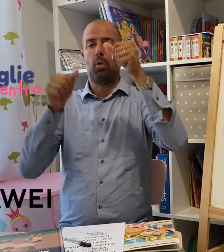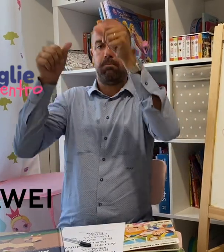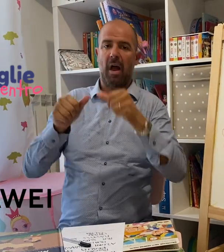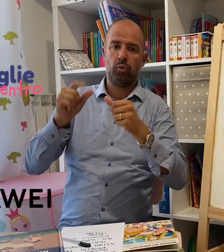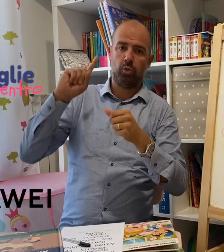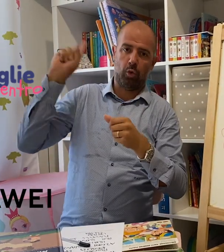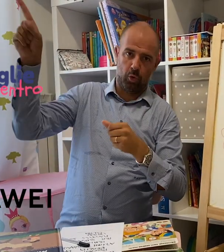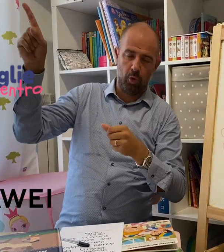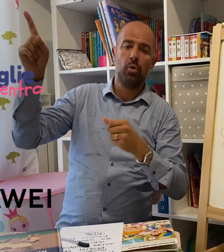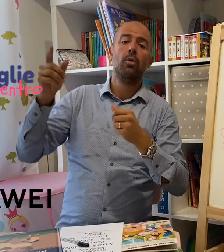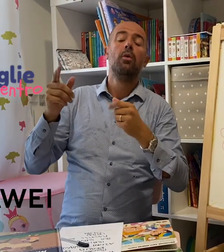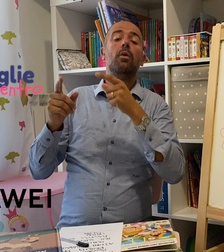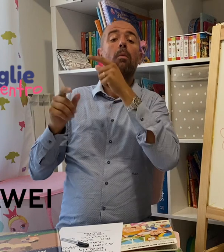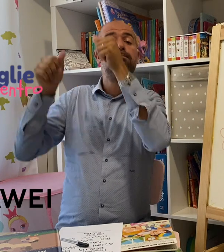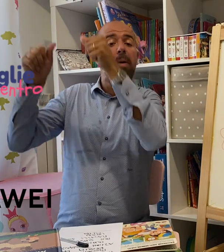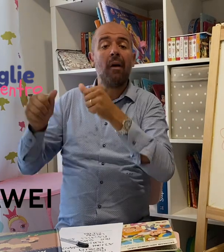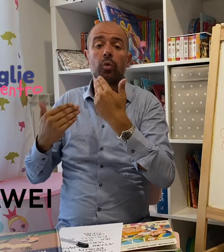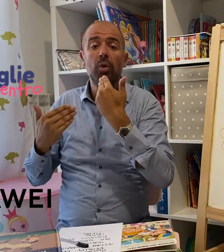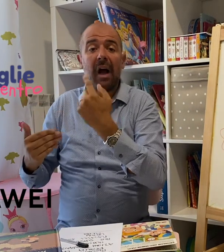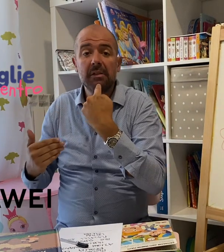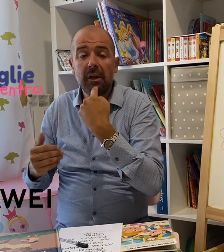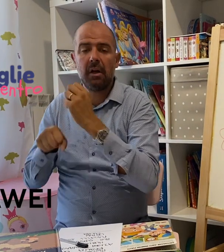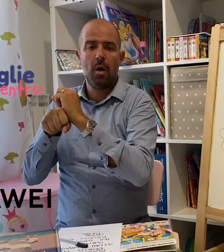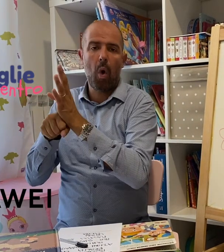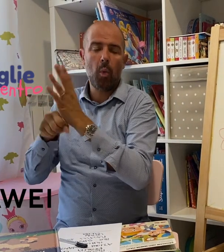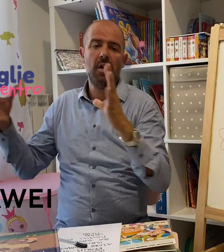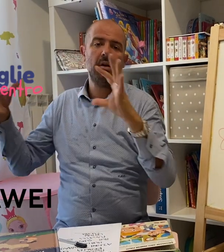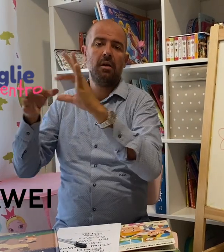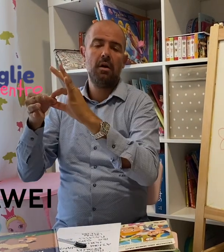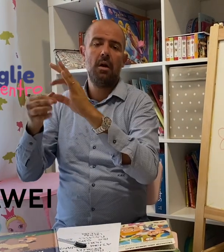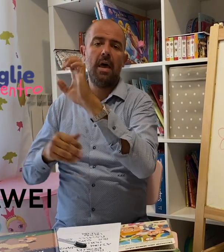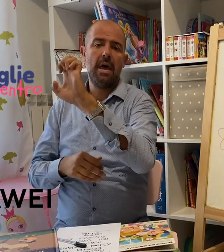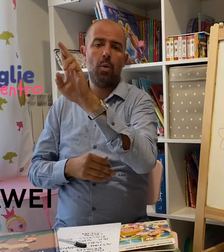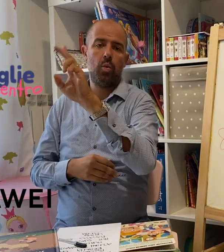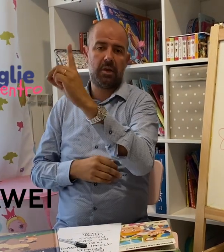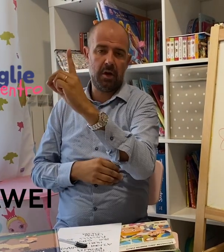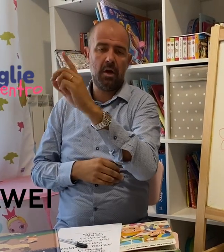quinto punto, punto che vorrei da